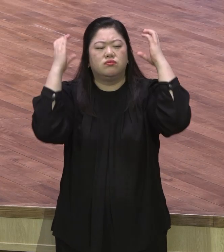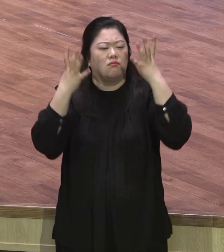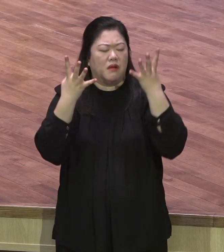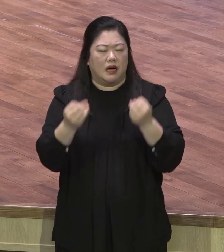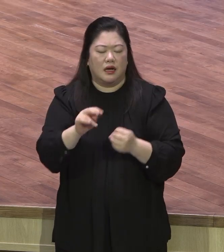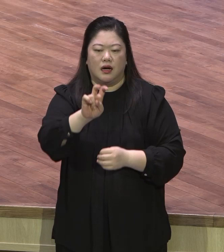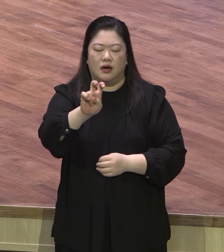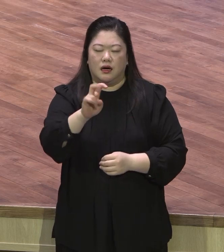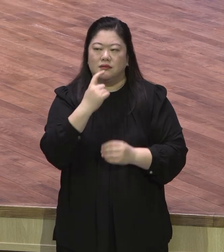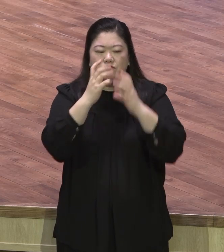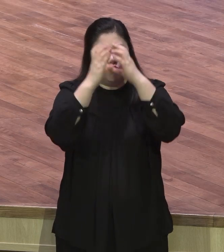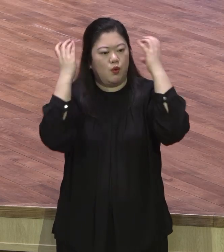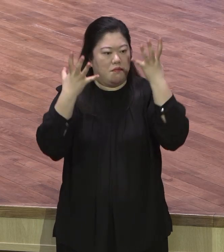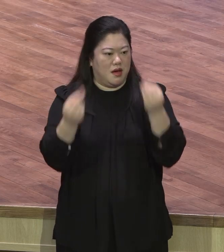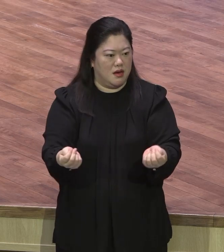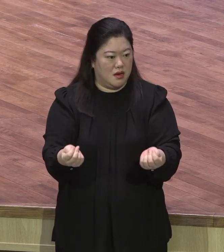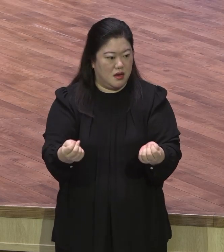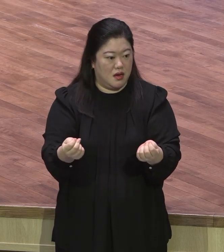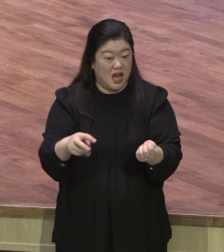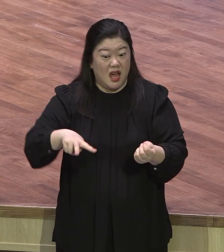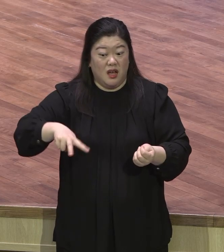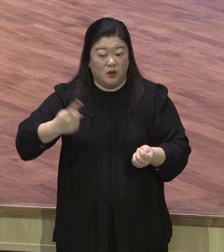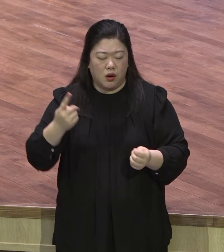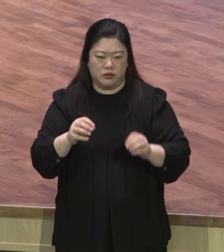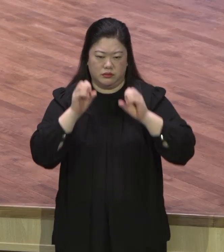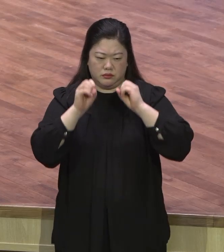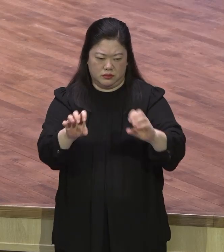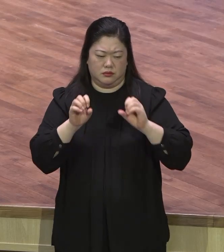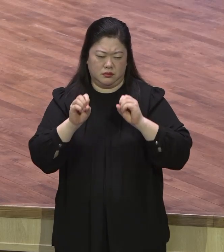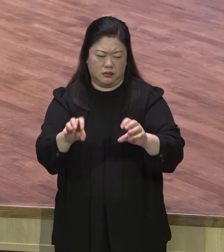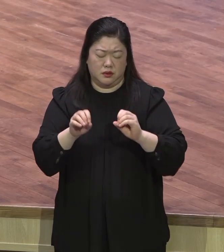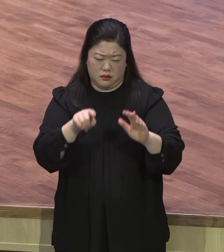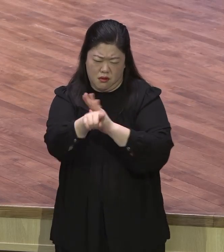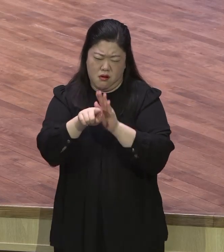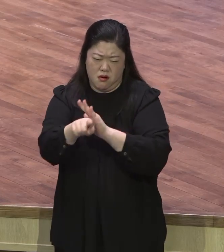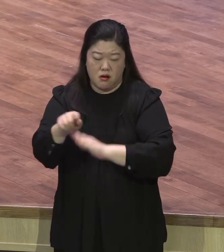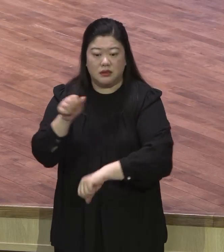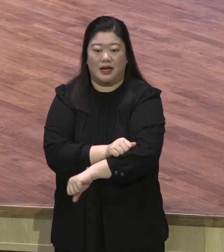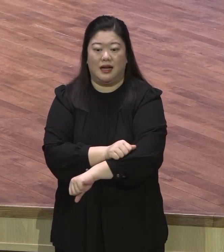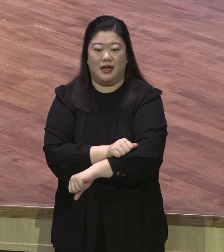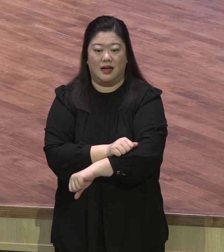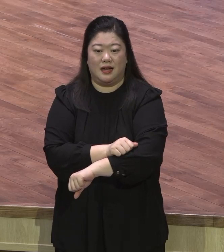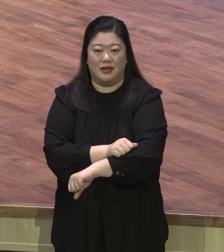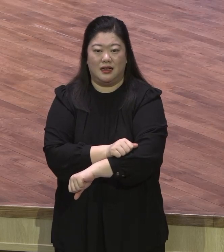어떻게 잘하냐 옛날에 이 대백가 사진을 셀지에서